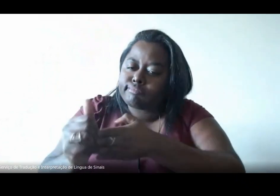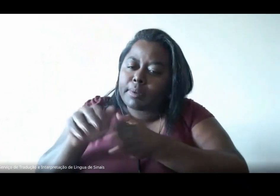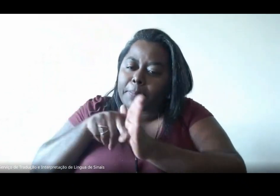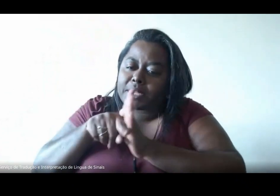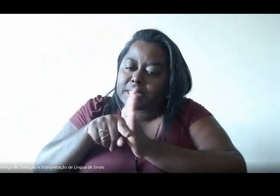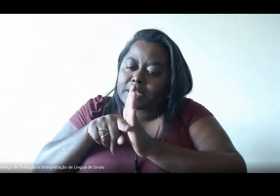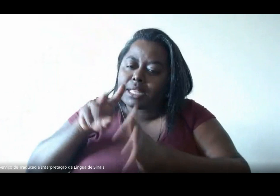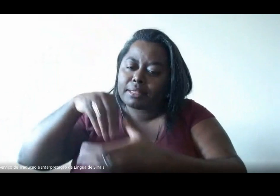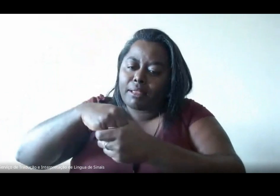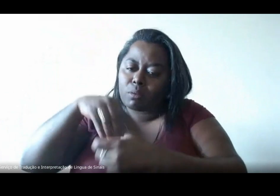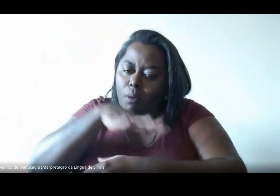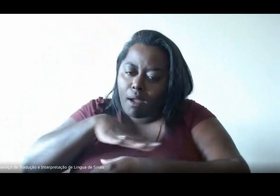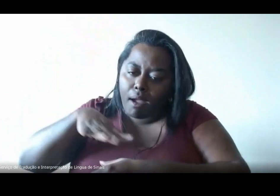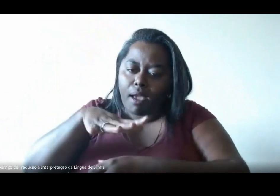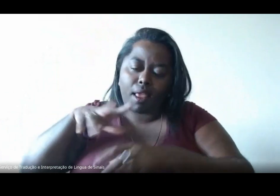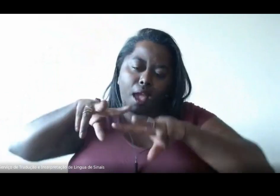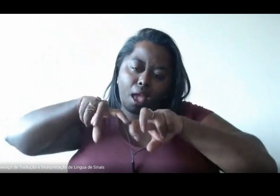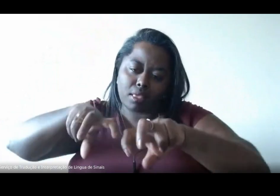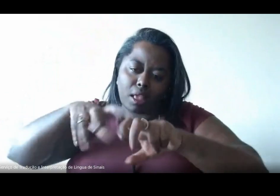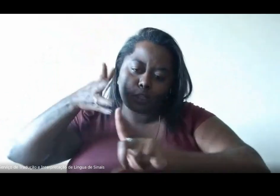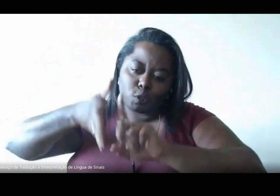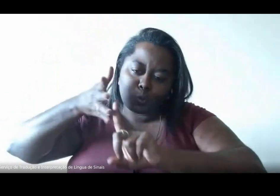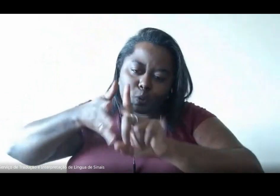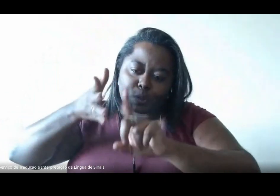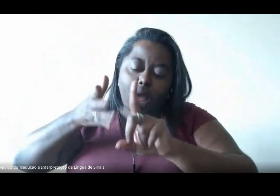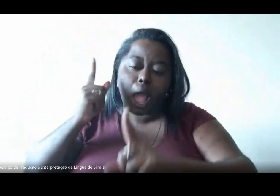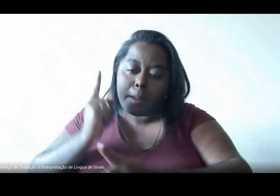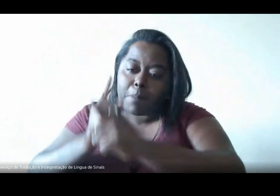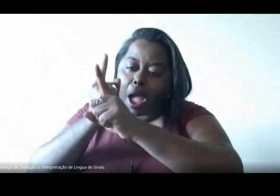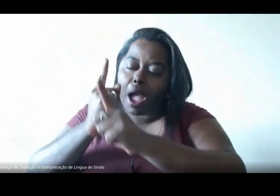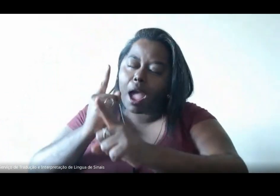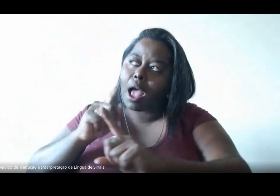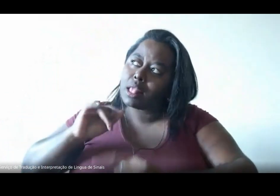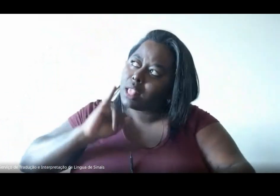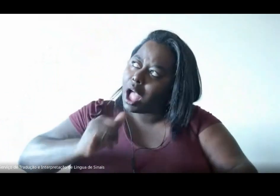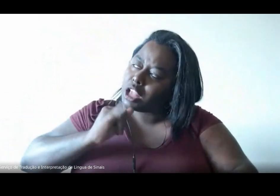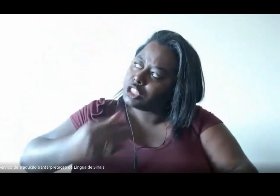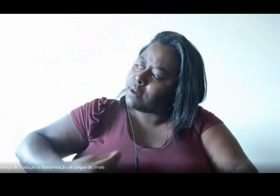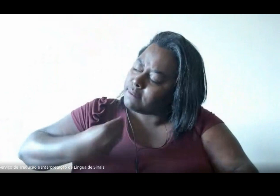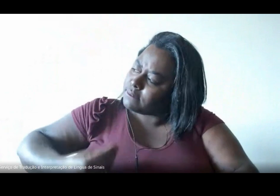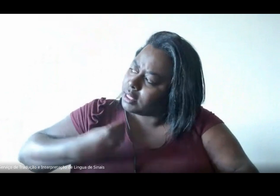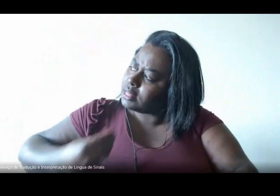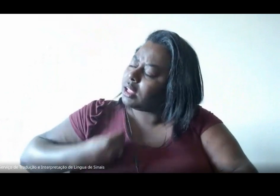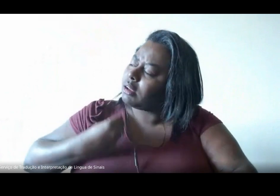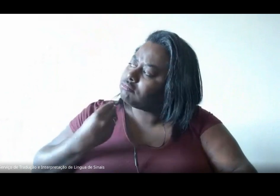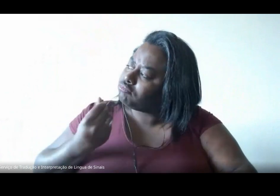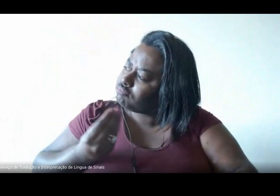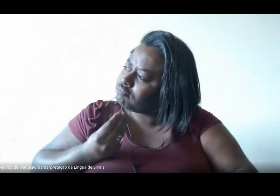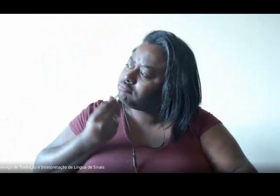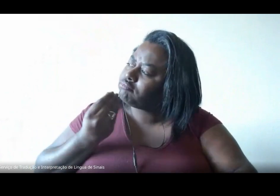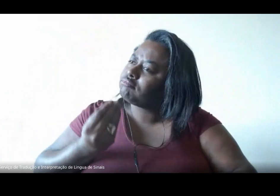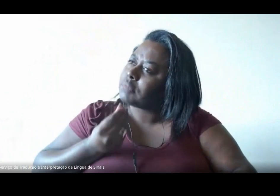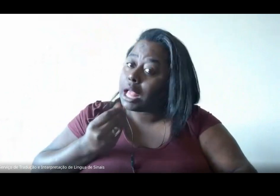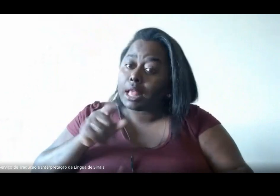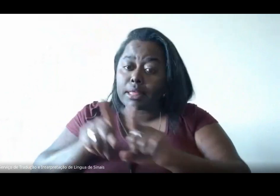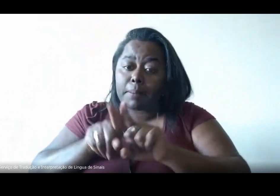minhas pesquisas em análise do discurso, e essa descoberta da narrativa de vida, mas, sobretudo, a